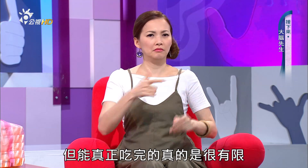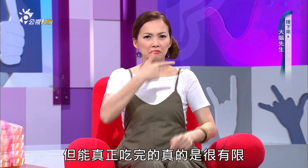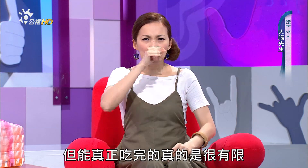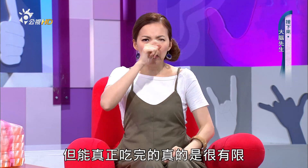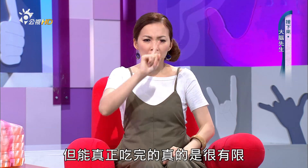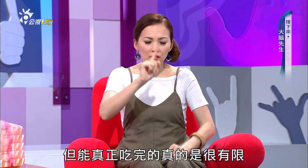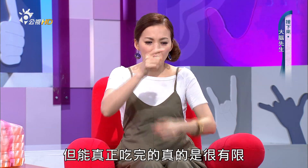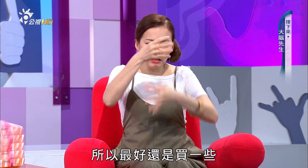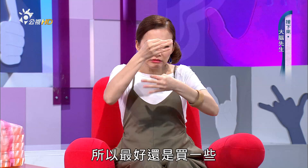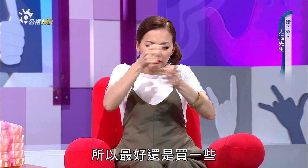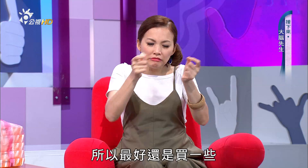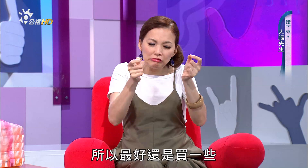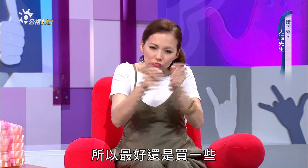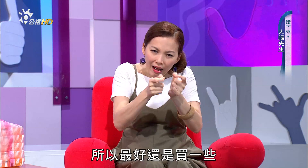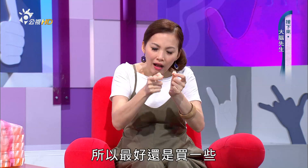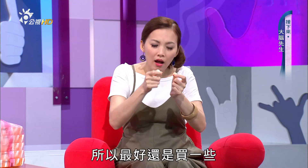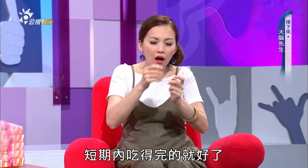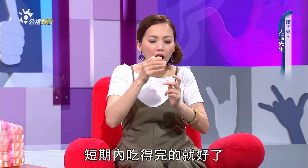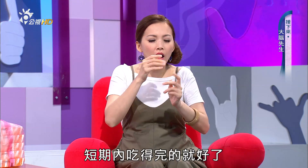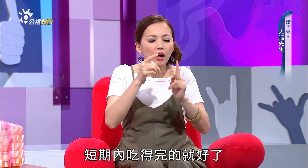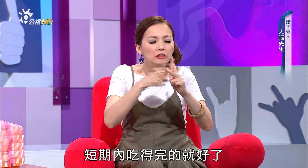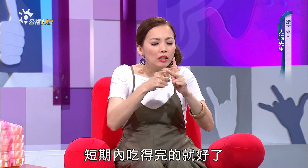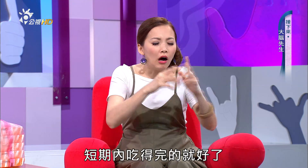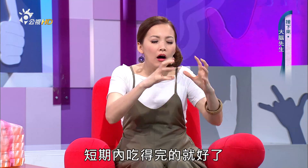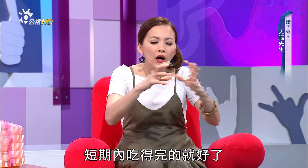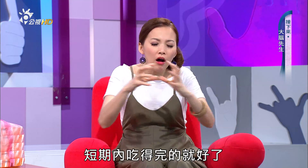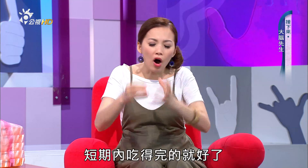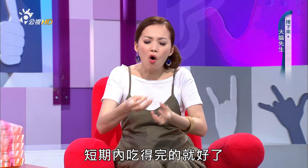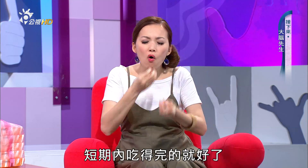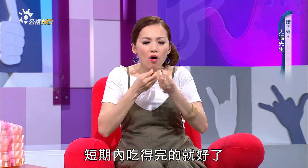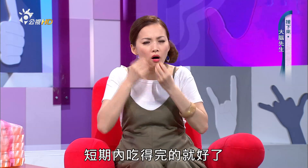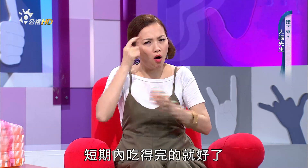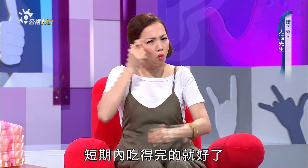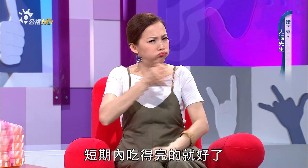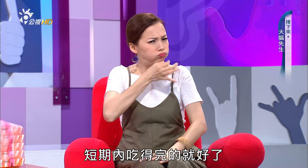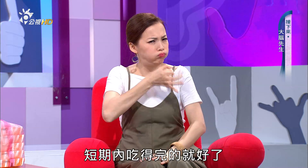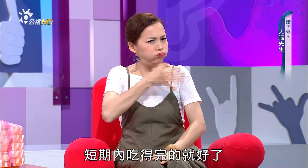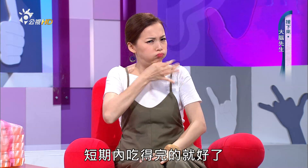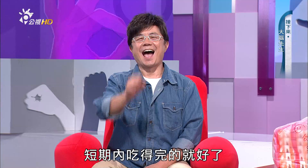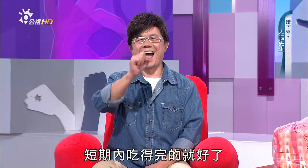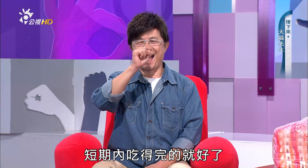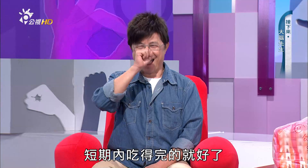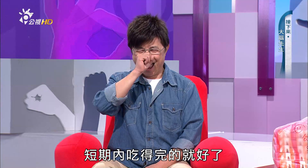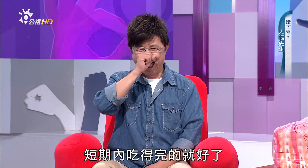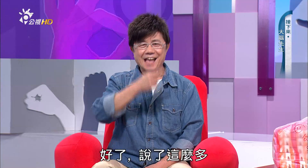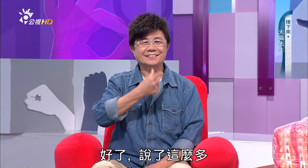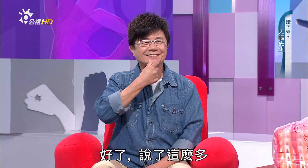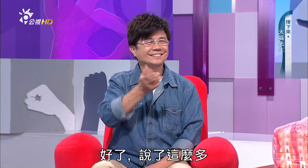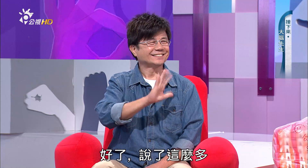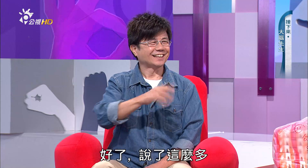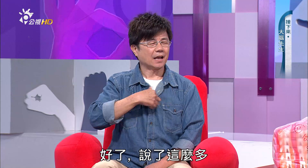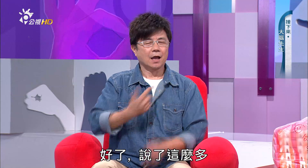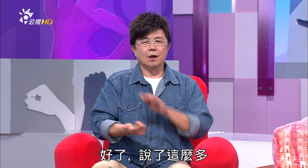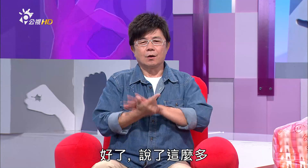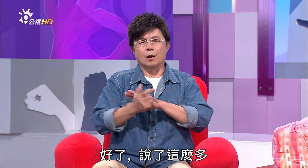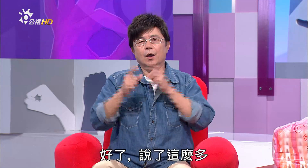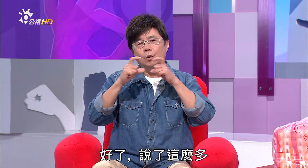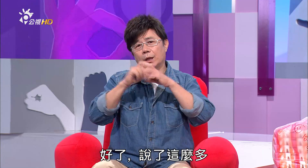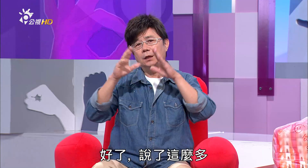有限，所以最好还是买一些短期内吃得完的就好了。 哎，好了。说了这么多啊，